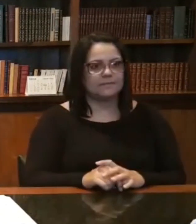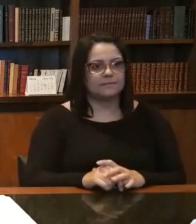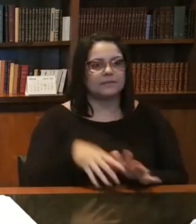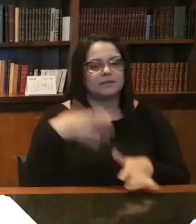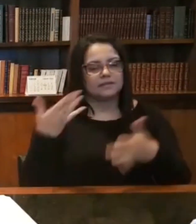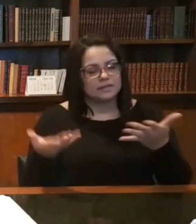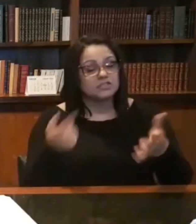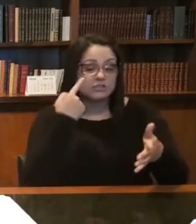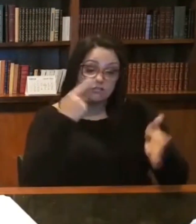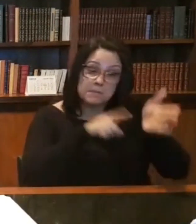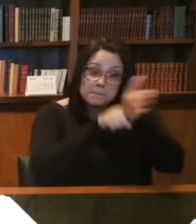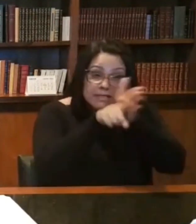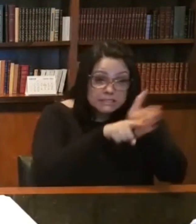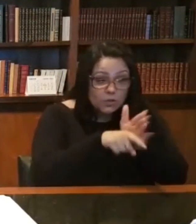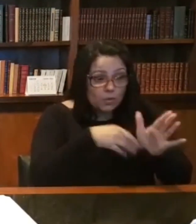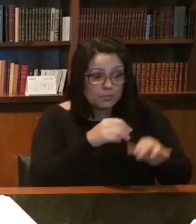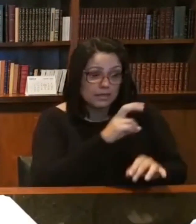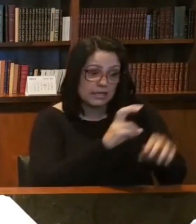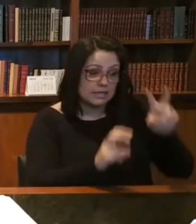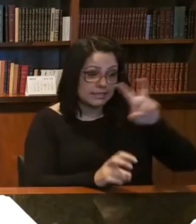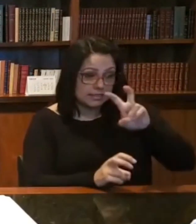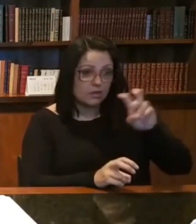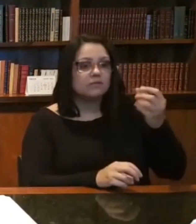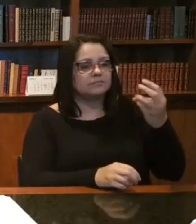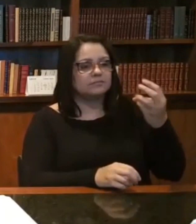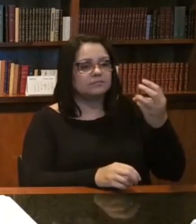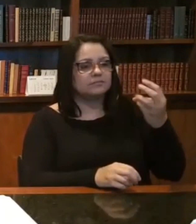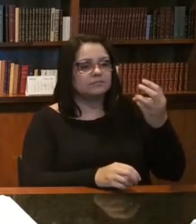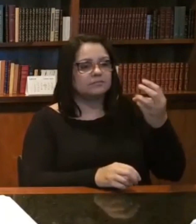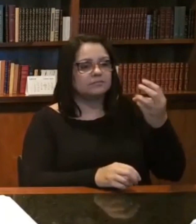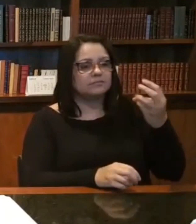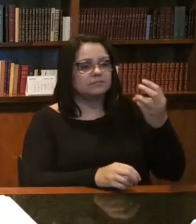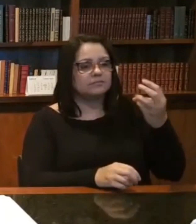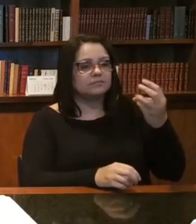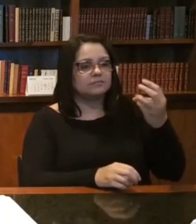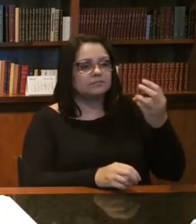deve ser tô estudando 500/400 e 300reais